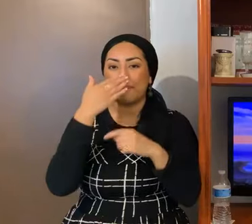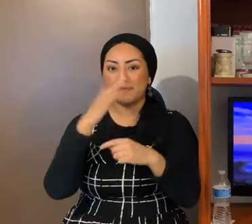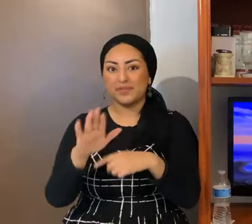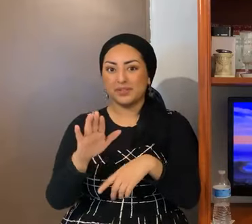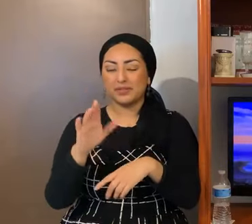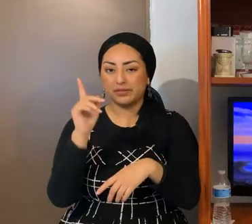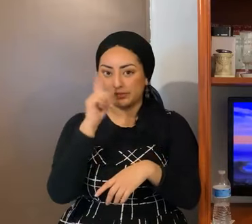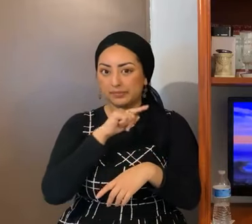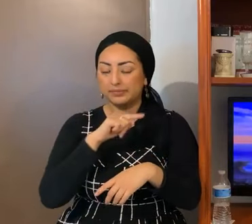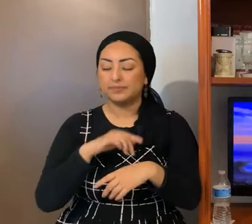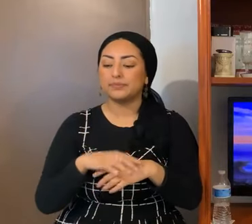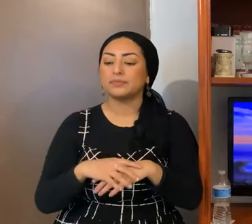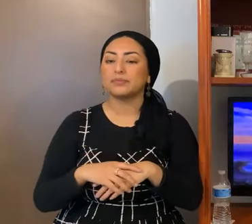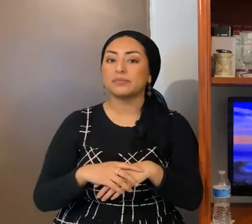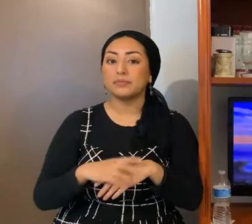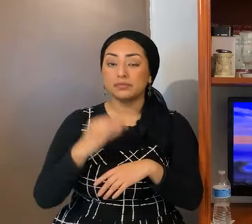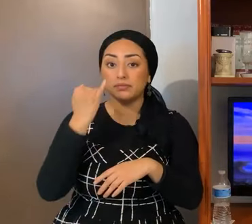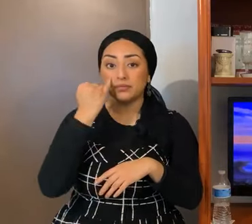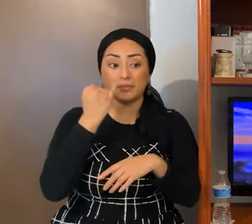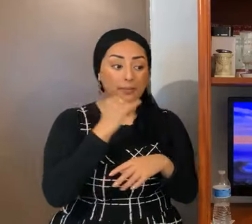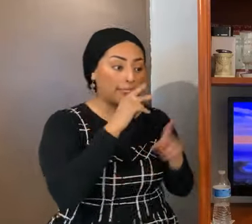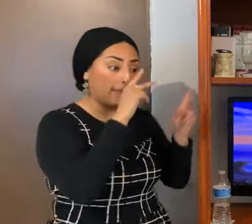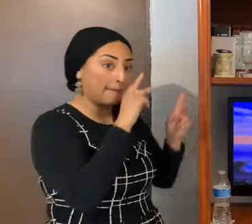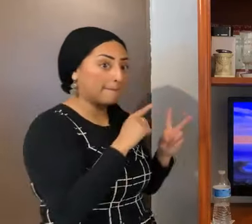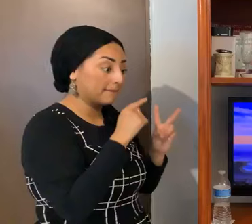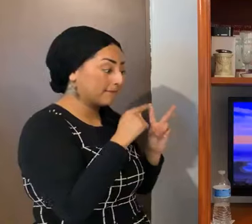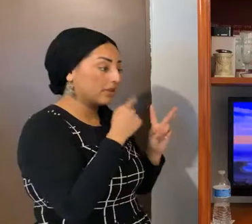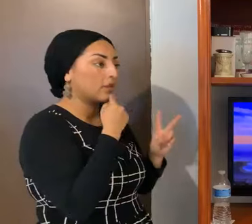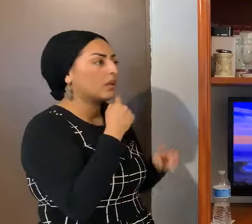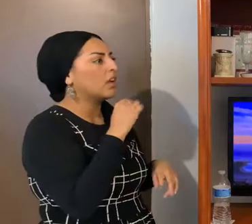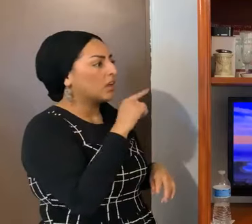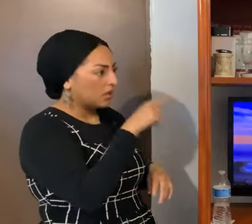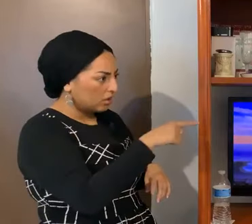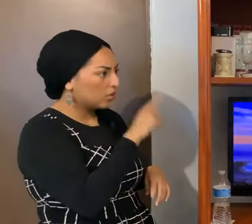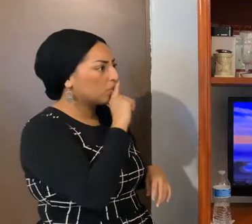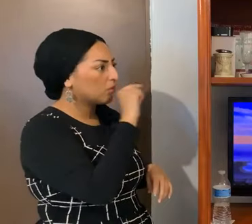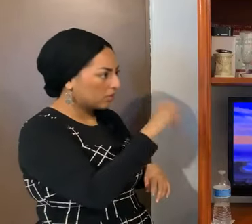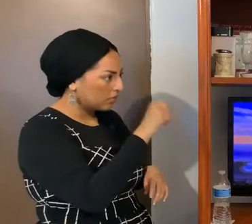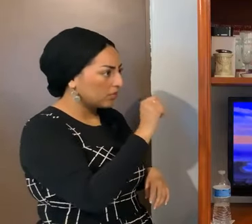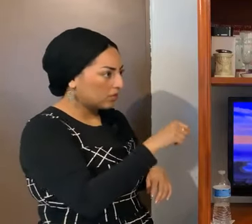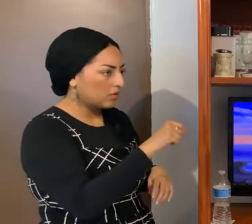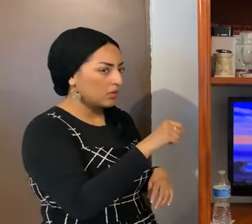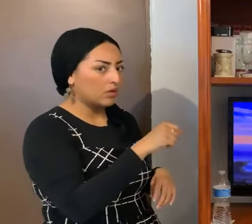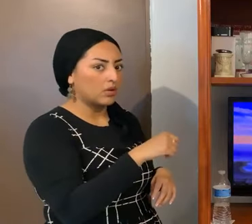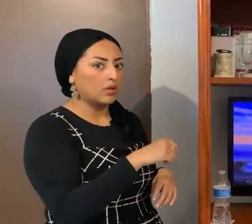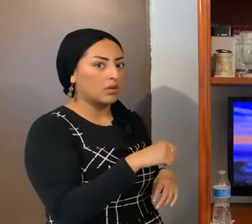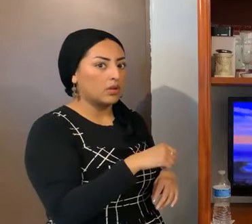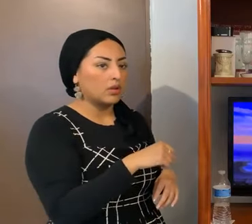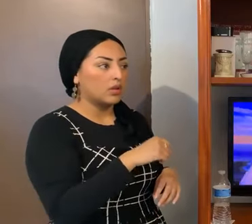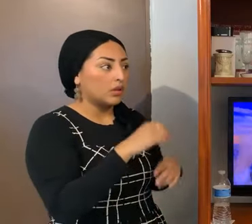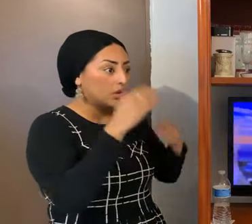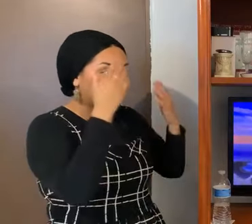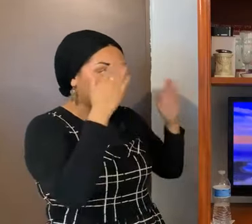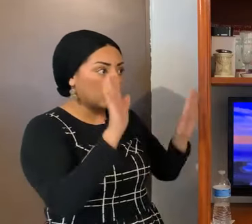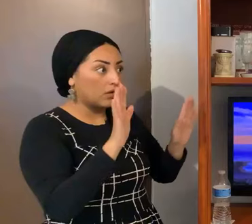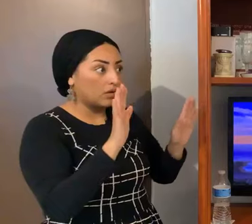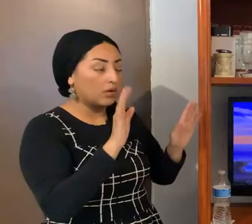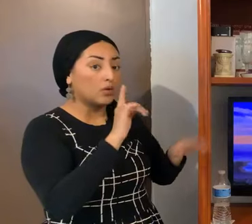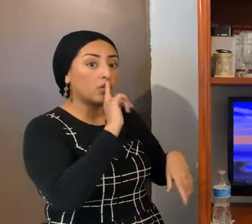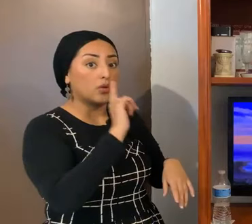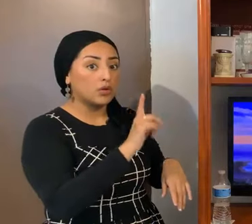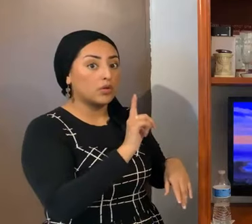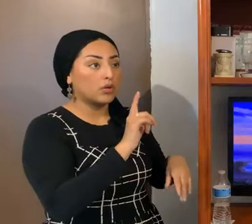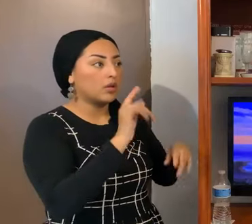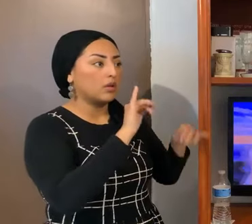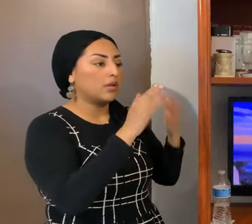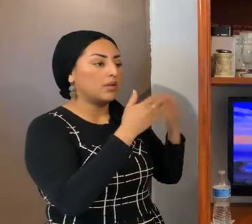está haciendo la shon hara. Si esta persona dice, sí es cierto, lo que tú dices es verdad, aunque no sea cierto, está vendiendo a